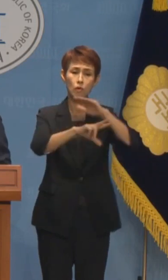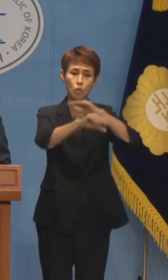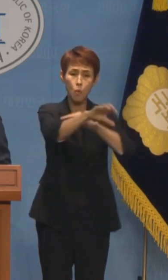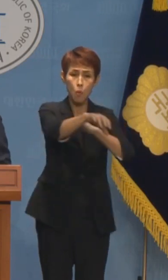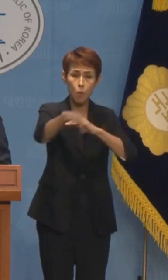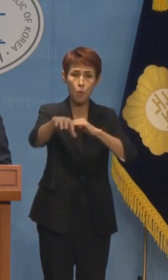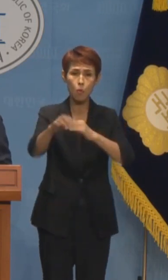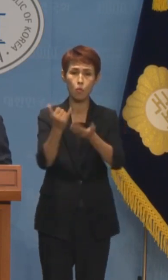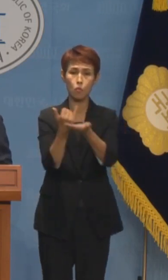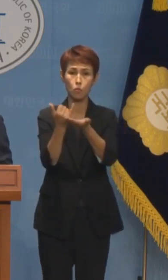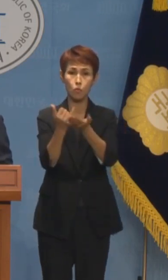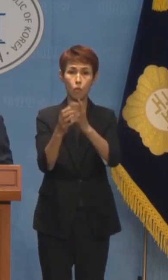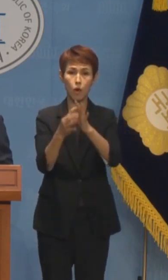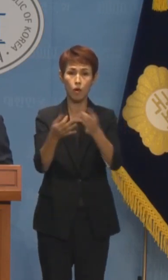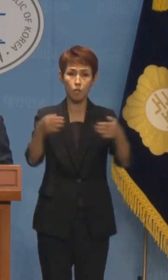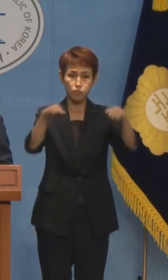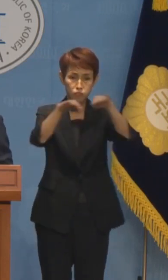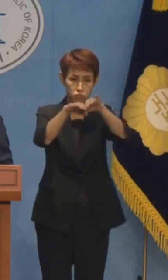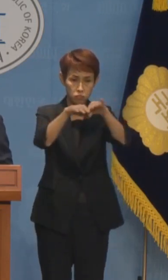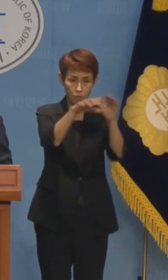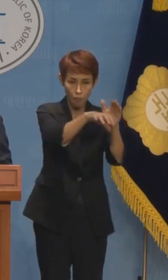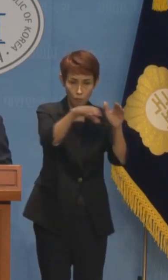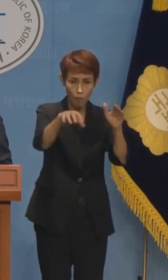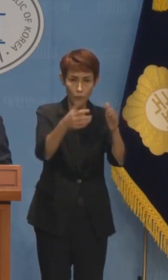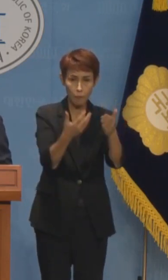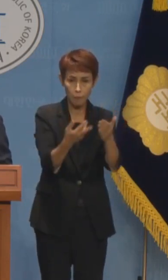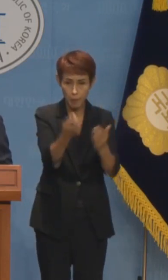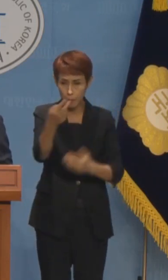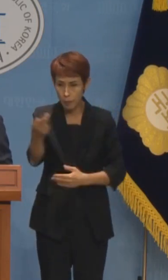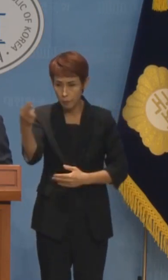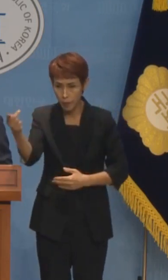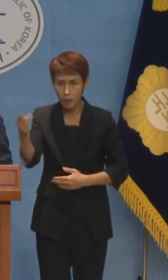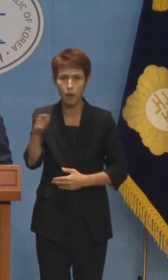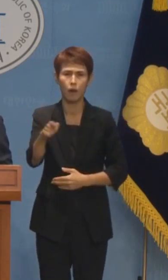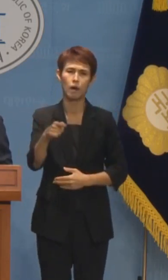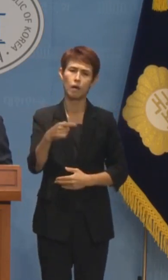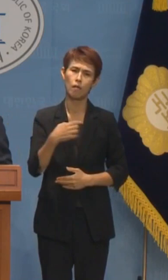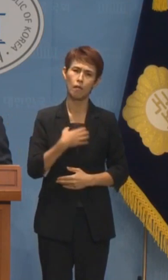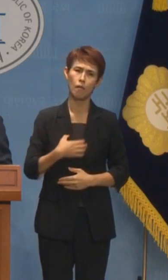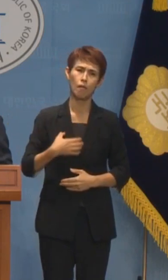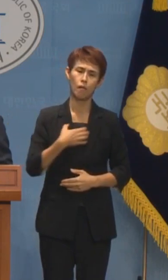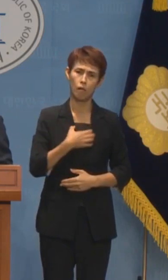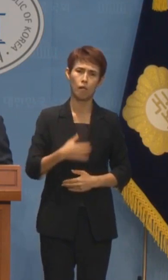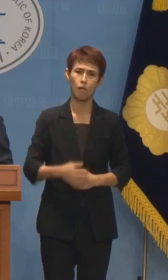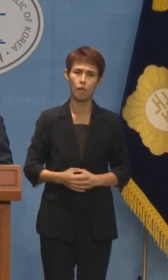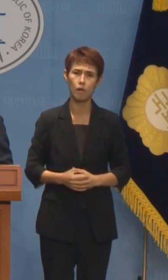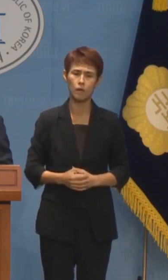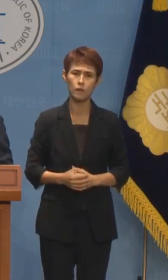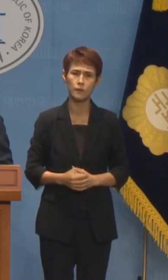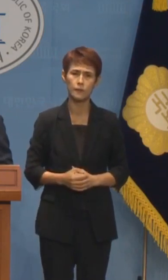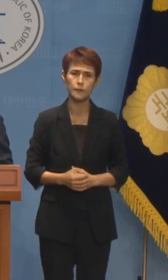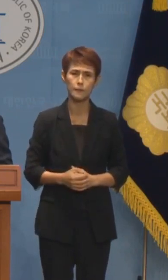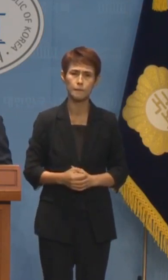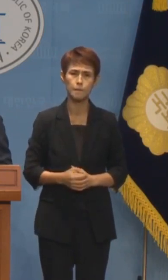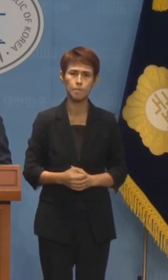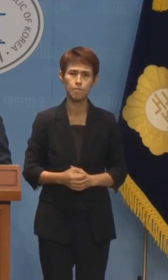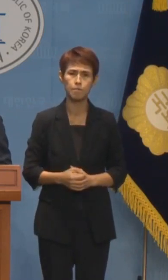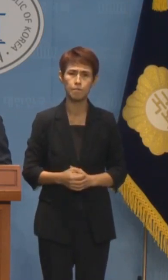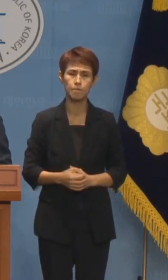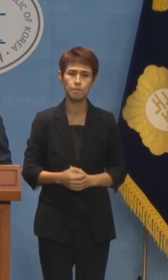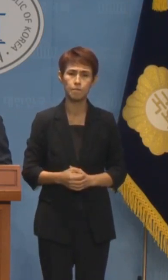독도 조형물이 사라지는 것이 이런 우려와 무관치 않다는 의심을 지울 수